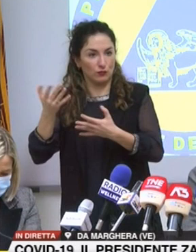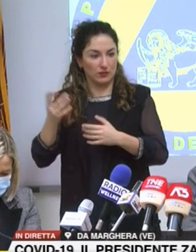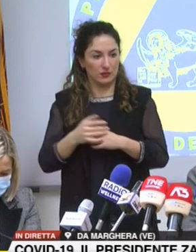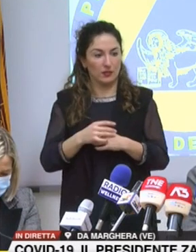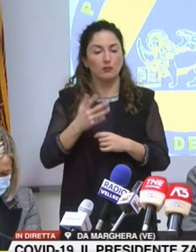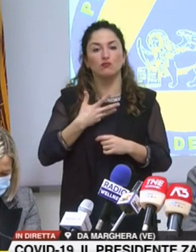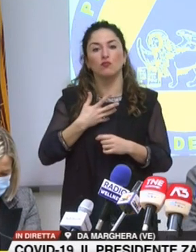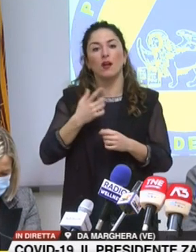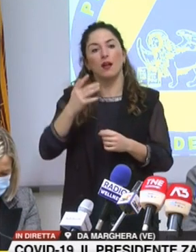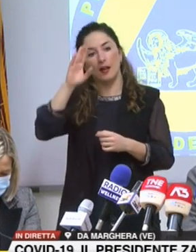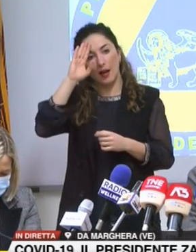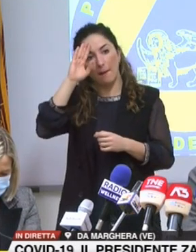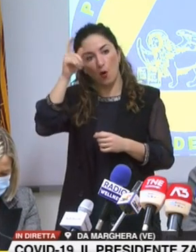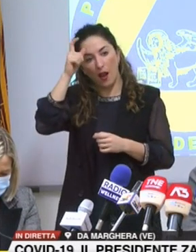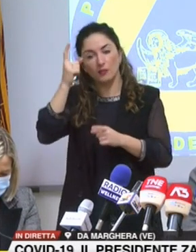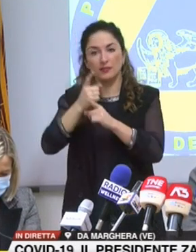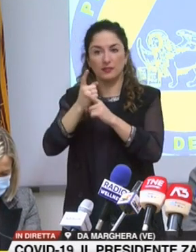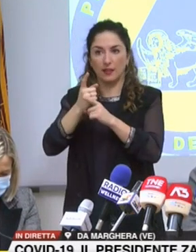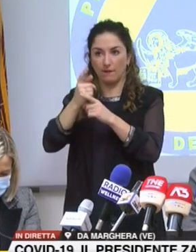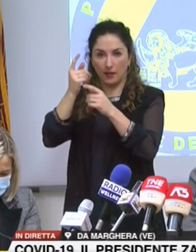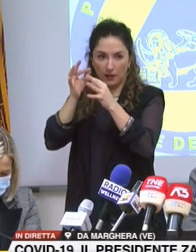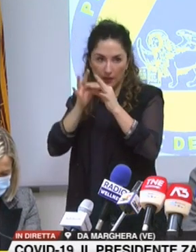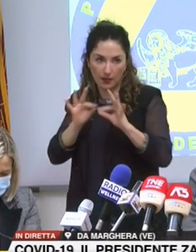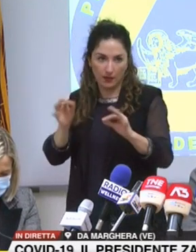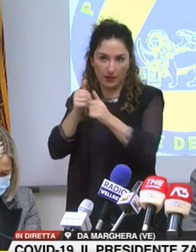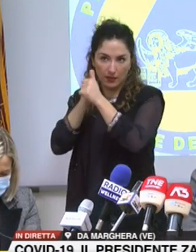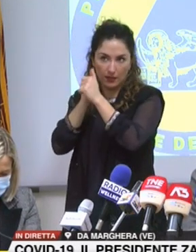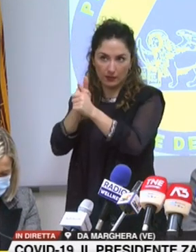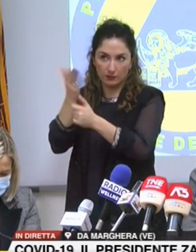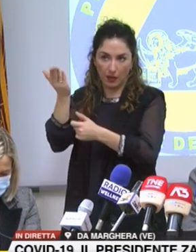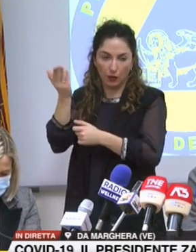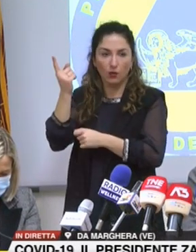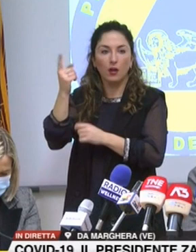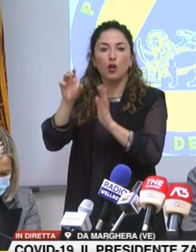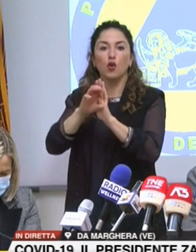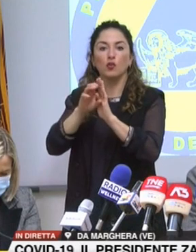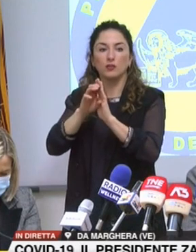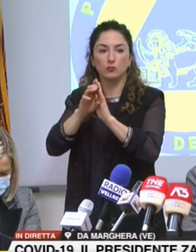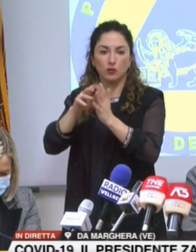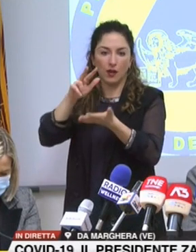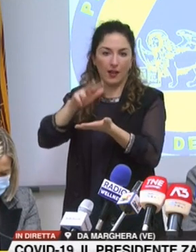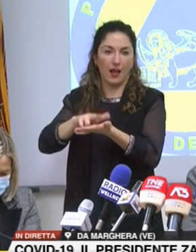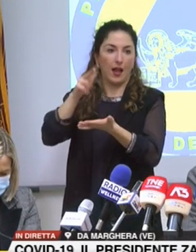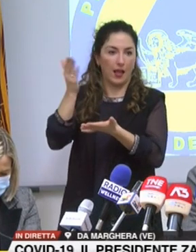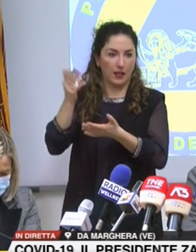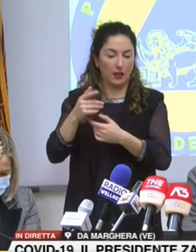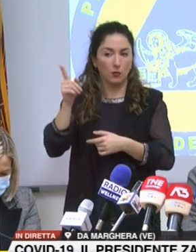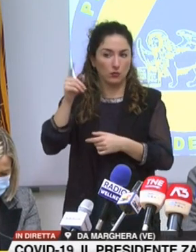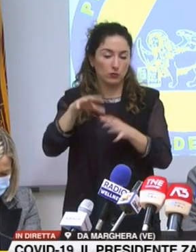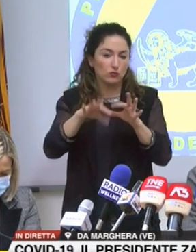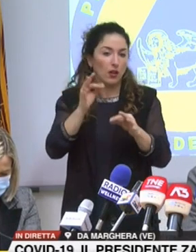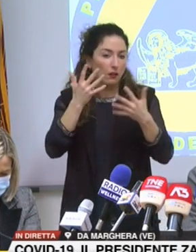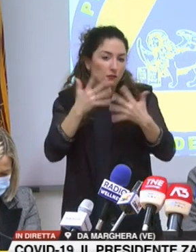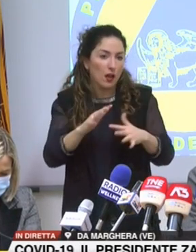c'è un capo dello Stato che deve essere rispettato, appunto. Cioè, il capo dello Stato è garante della Costituzione, ha fatto una scelta,